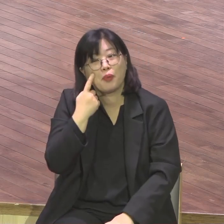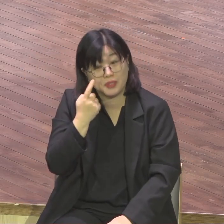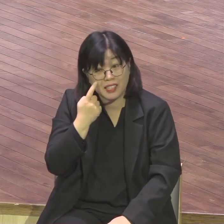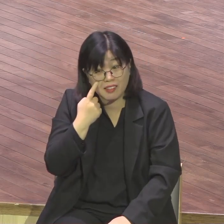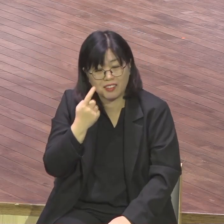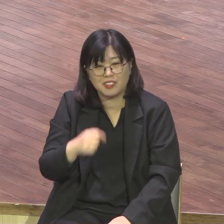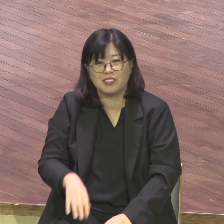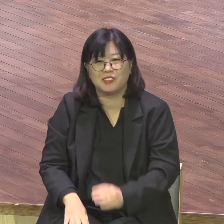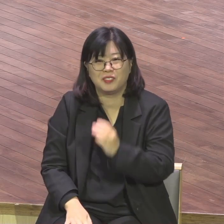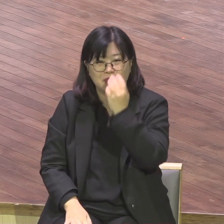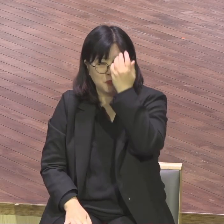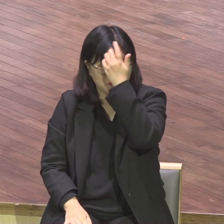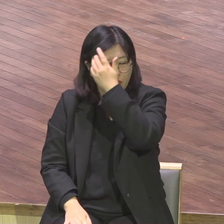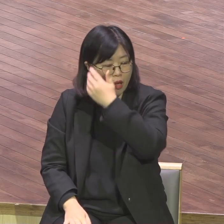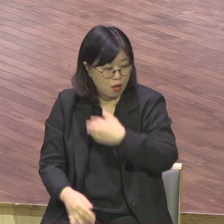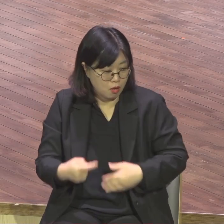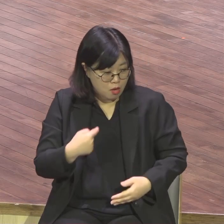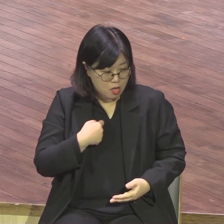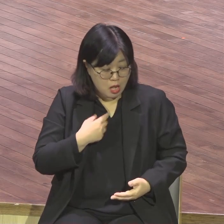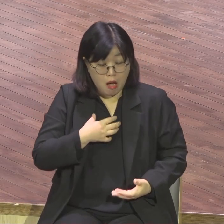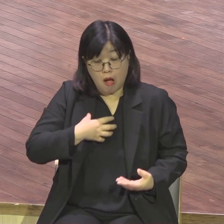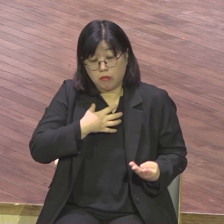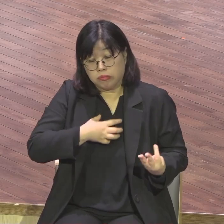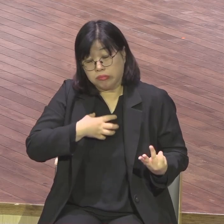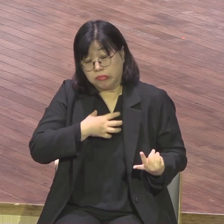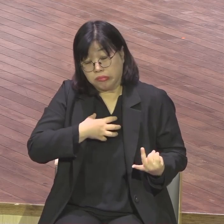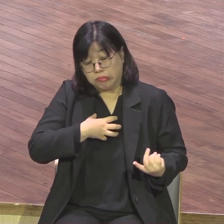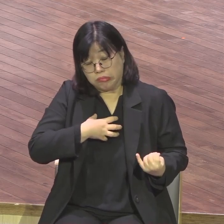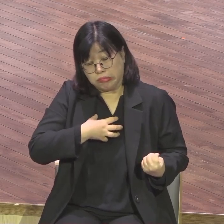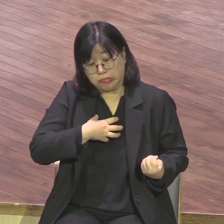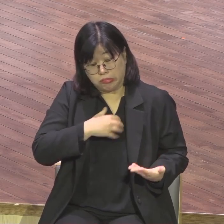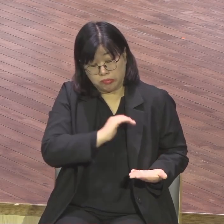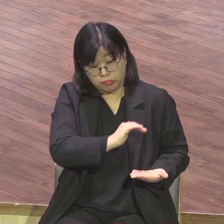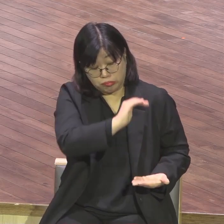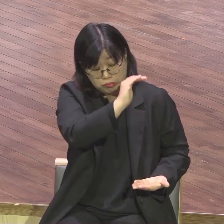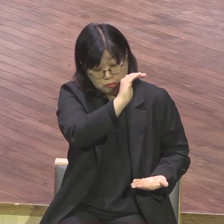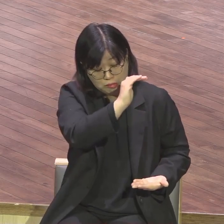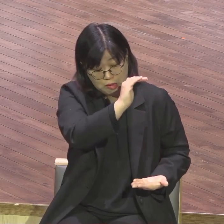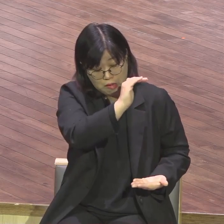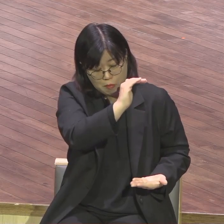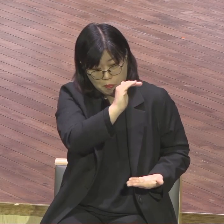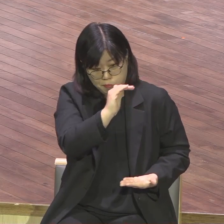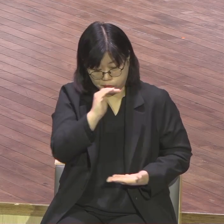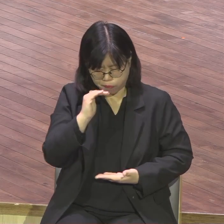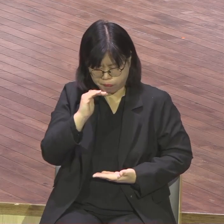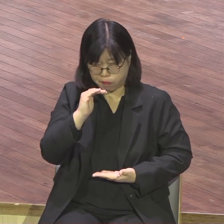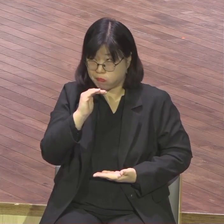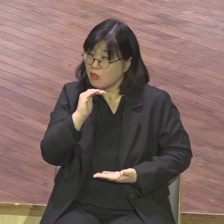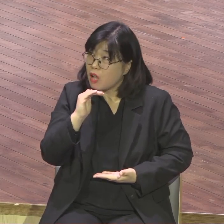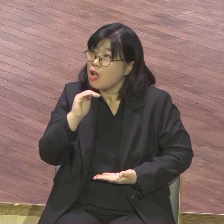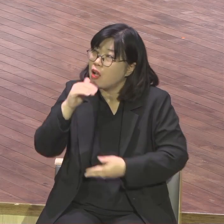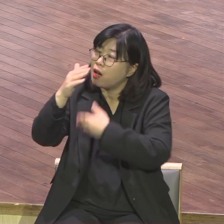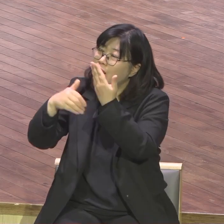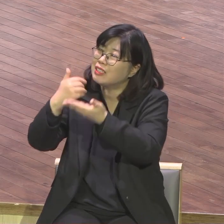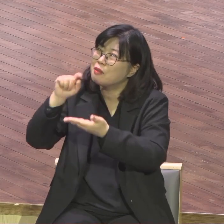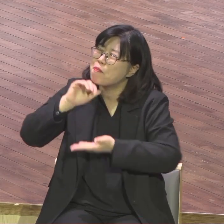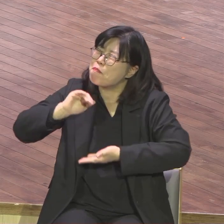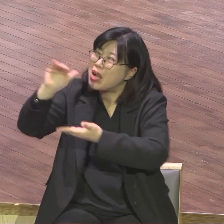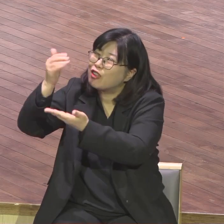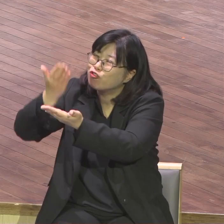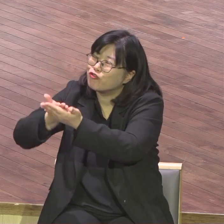맡기려면 어떻게 해요? 기도해야지, 그죠? 기도하면 됩니다. 기도 뭐 그렇게 거창하게 폼 잡고 할 거 없어요. 그냥 아버지 대화하듯이 하면